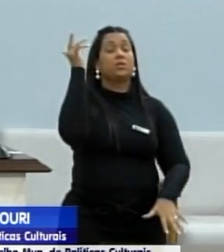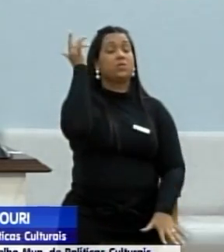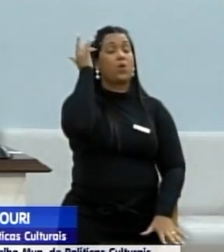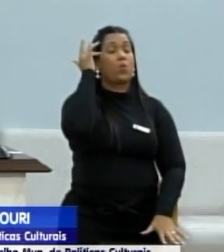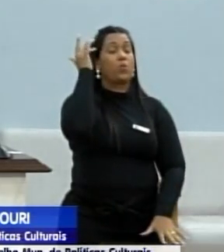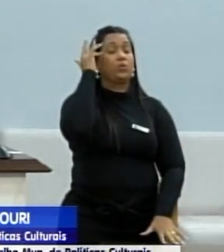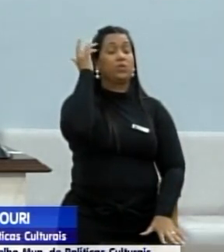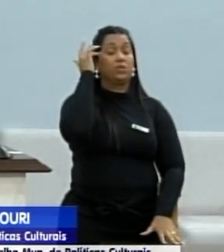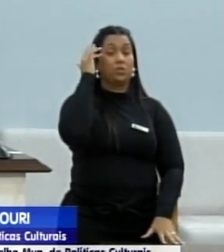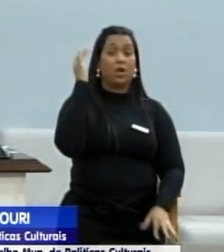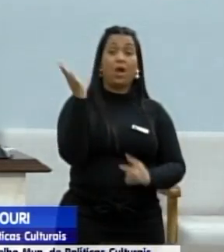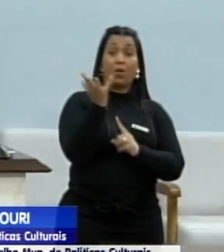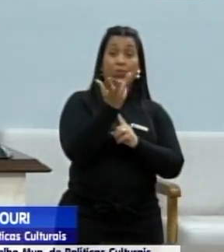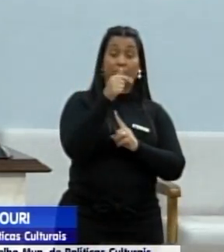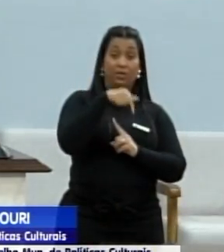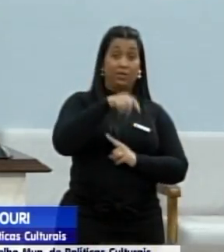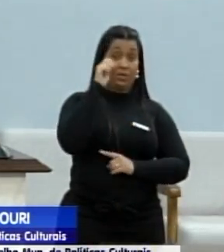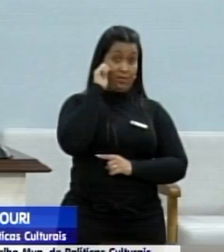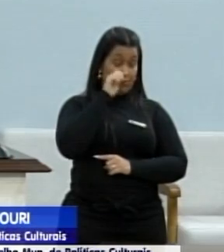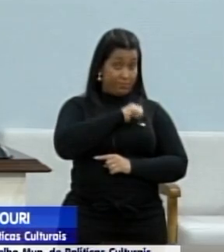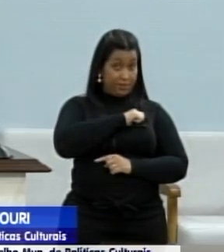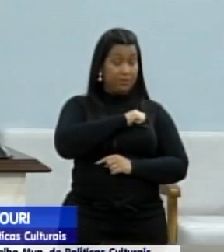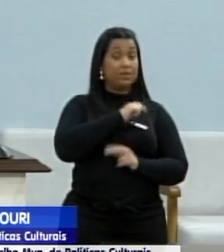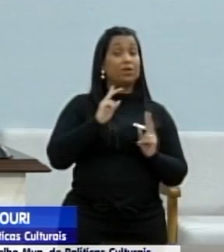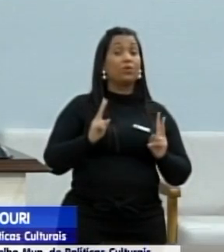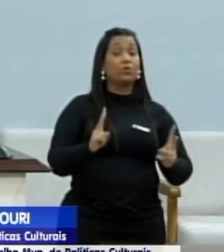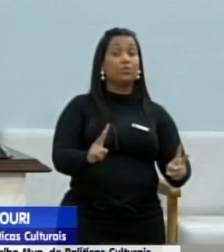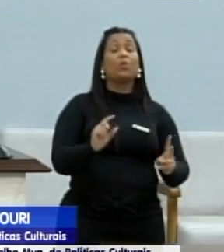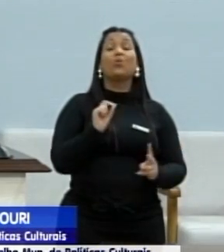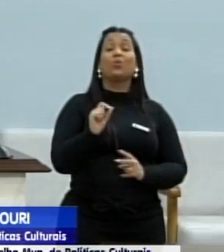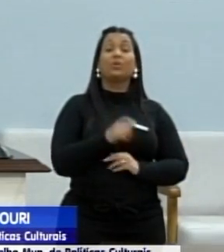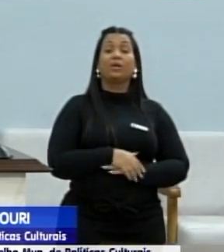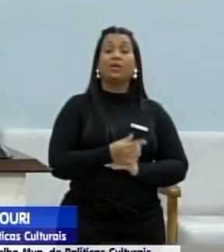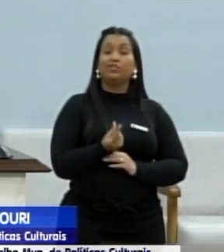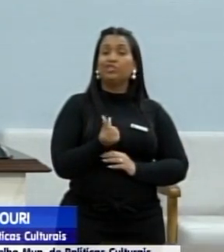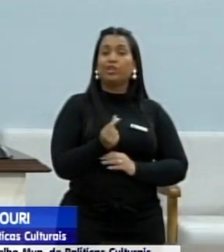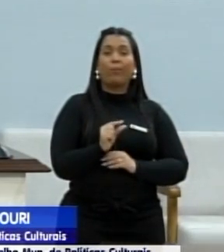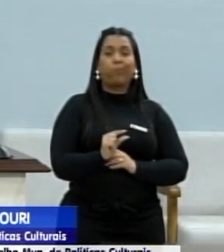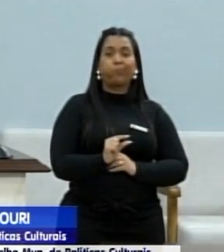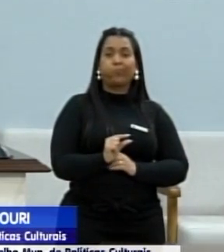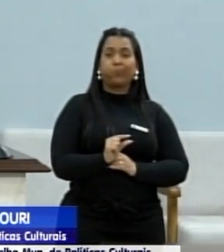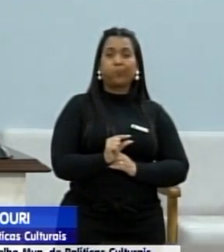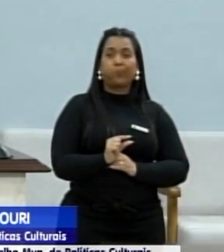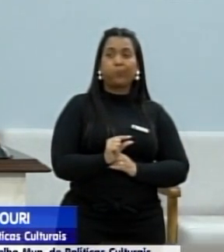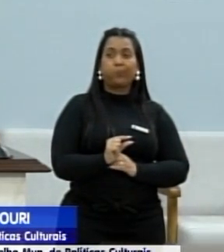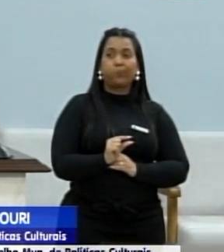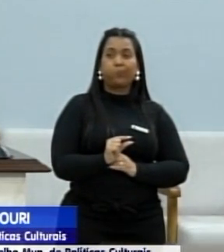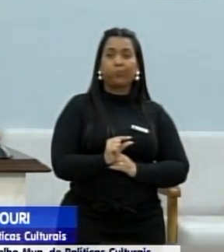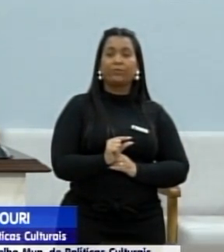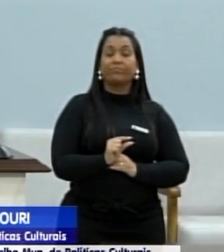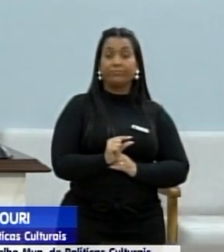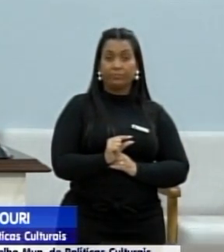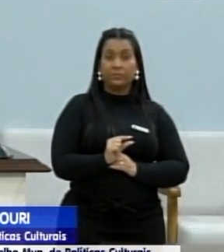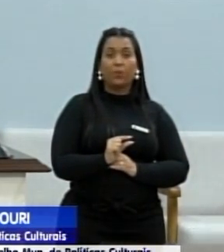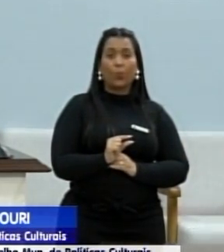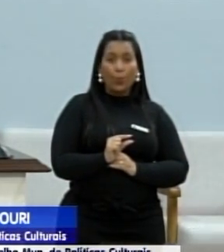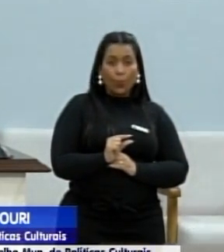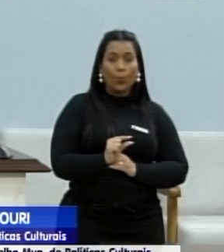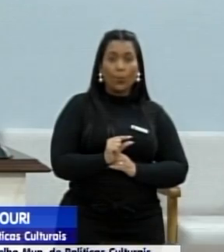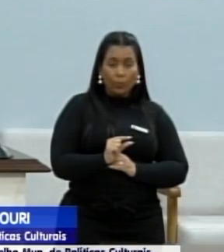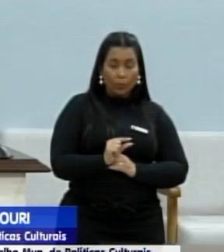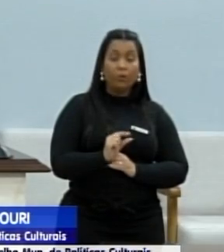conscientização. A cultura em nossa cidade ela vem sendo mantida nos valores mínimos de orçamento. Pelo segundo ano, a projeção é de